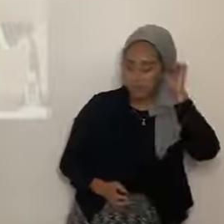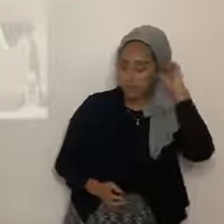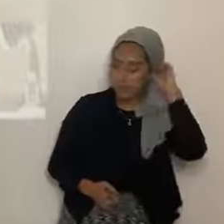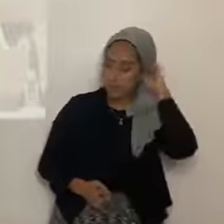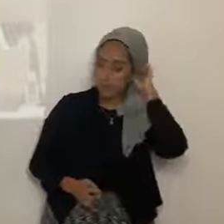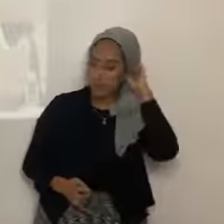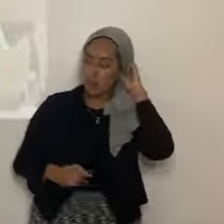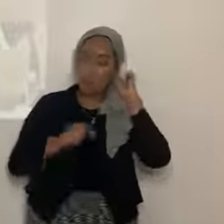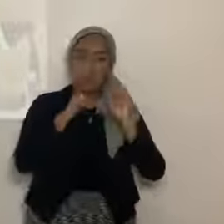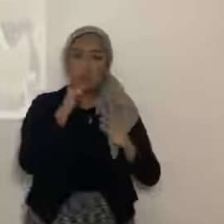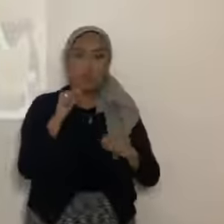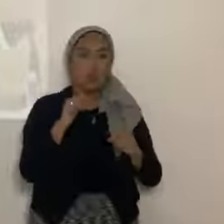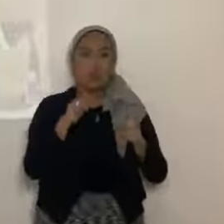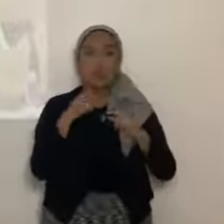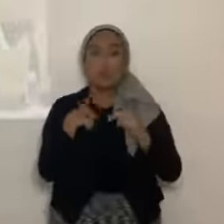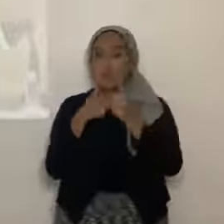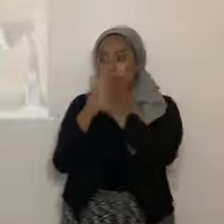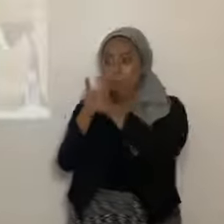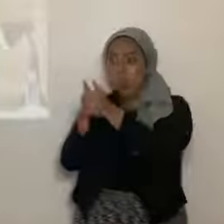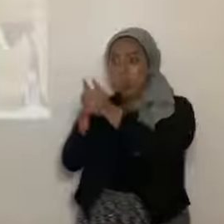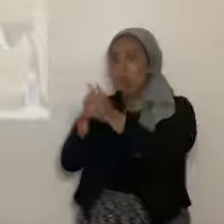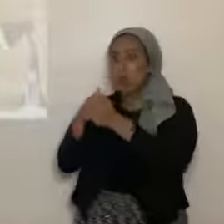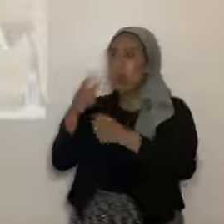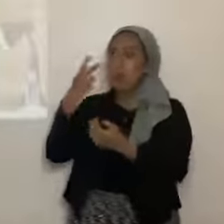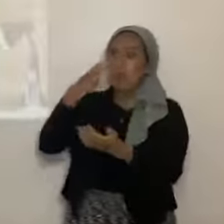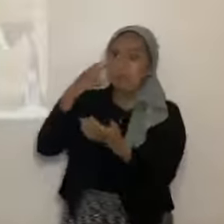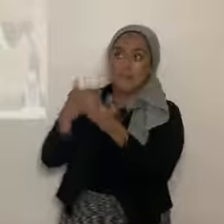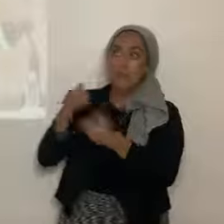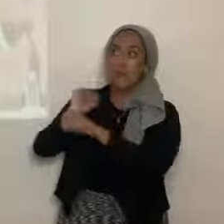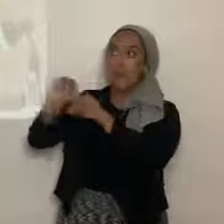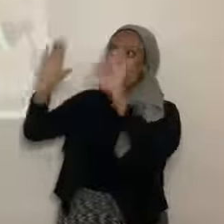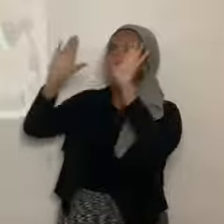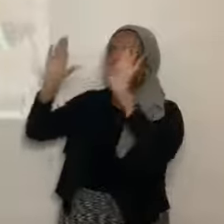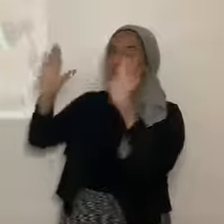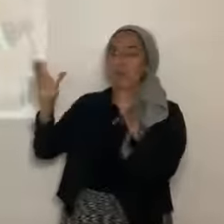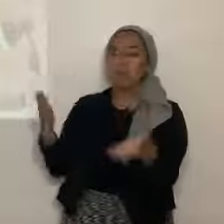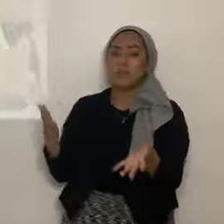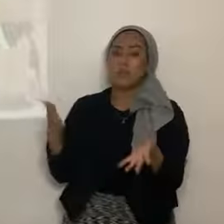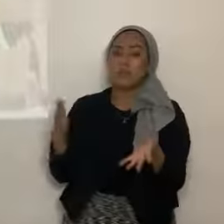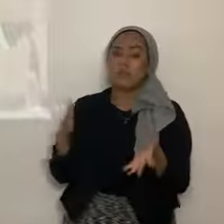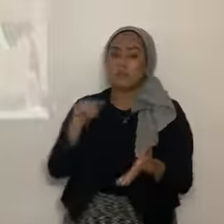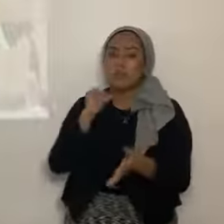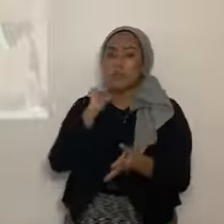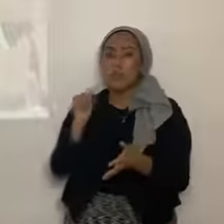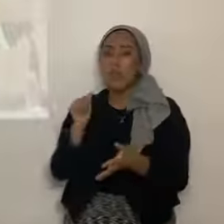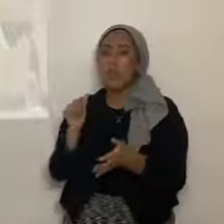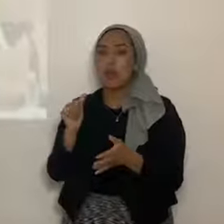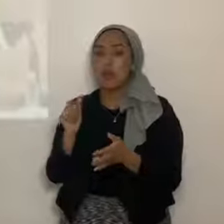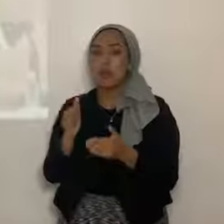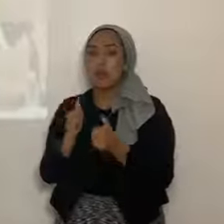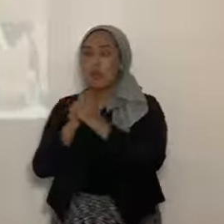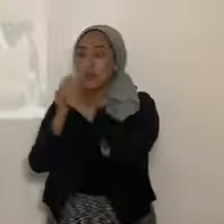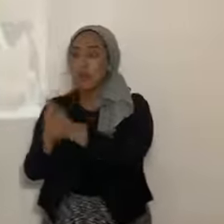detrás de las señales y los prodigios. Los señales y los prodigios nos siguen si nosotros seguimos a Yahshua, como él dice,